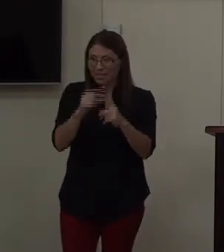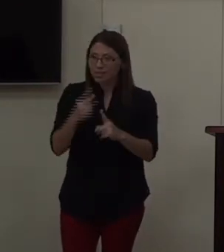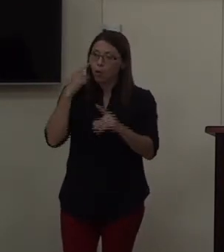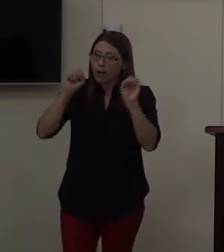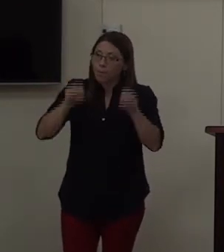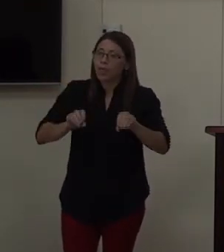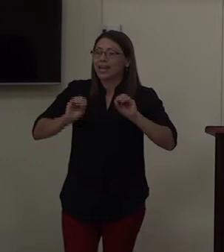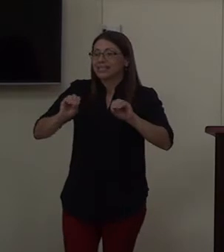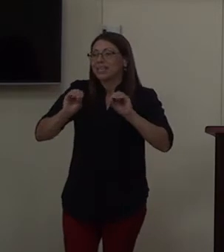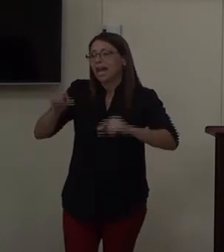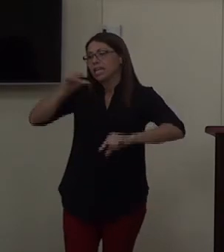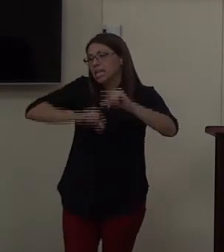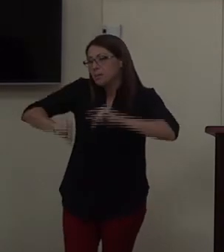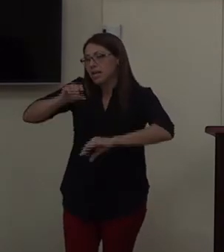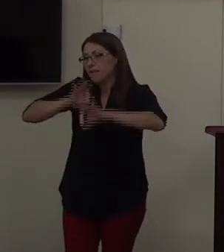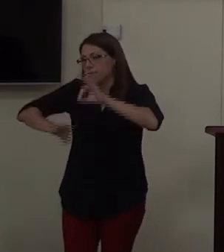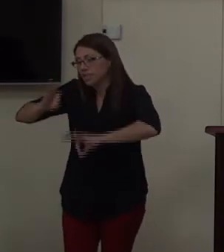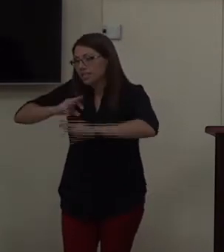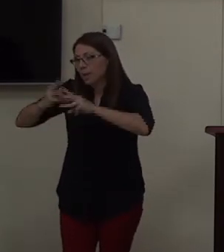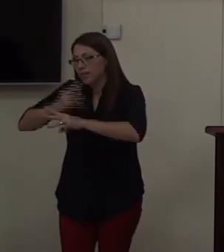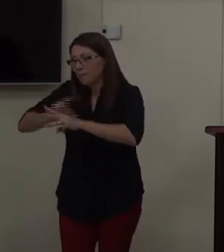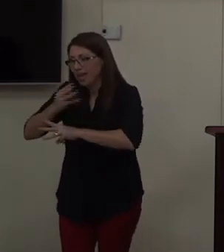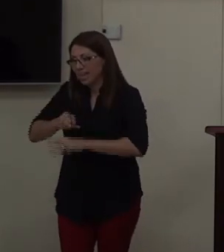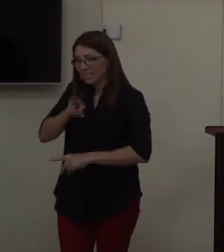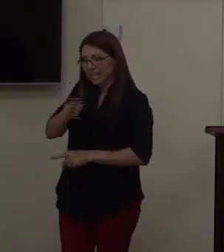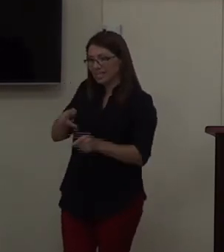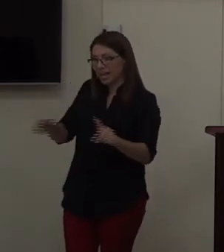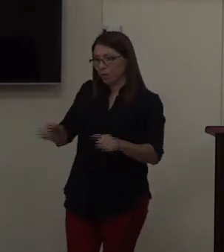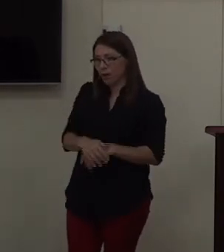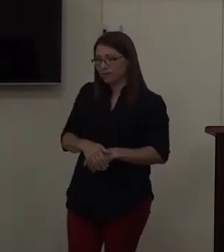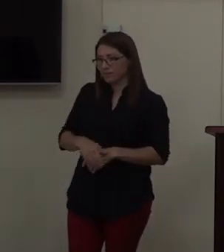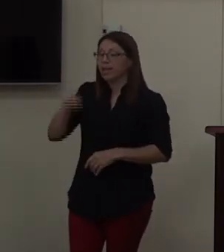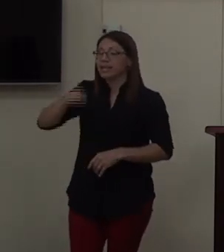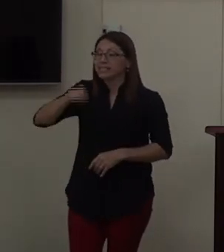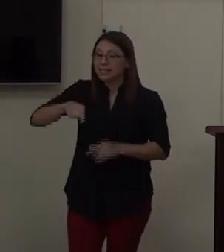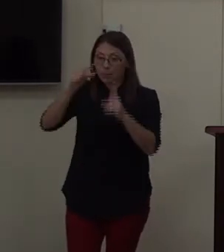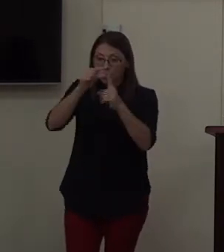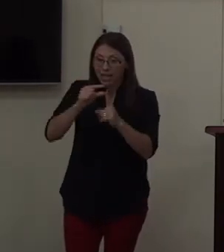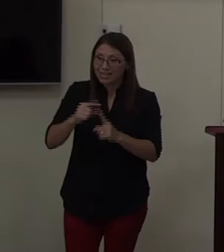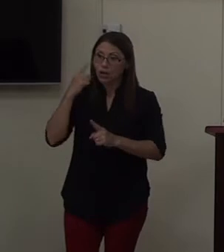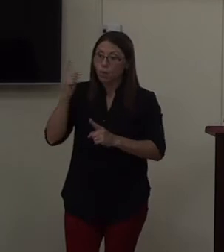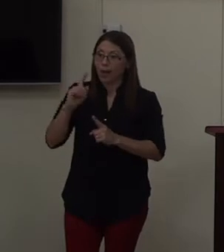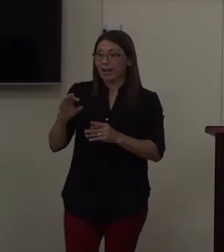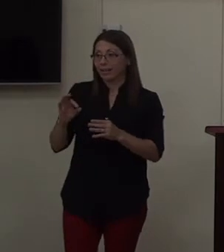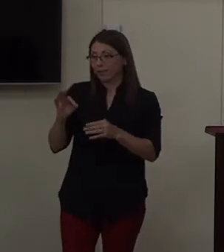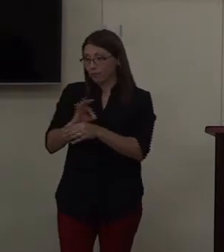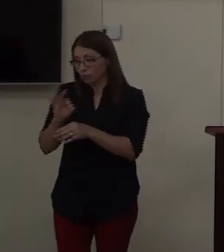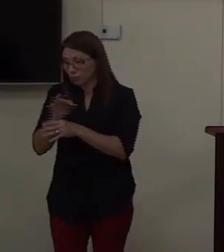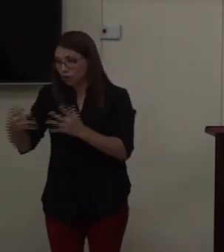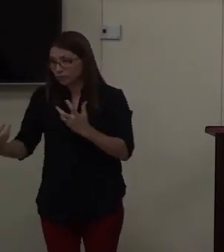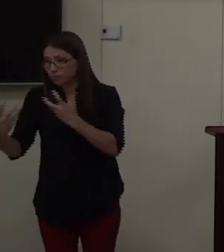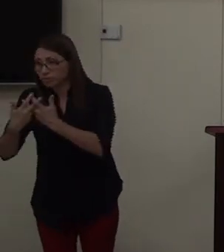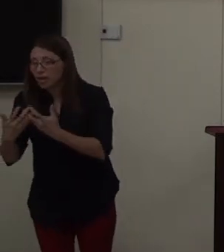ejemplo, enseñar química, física, matemáticas en esta lengua, ¿verdad? Necesitamos del léxico para que funcione en la corte. Necesitamos